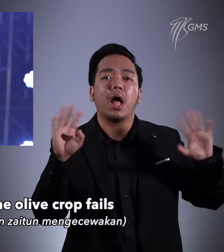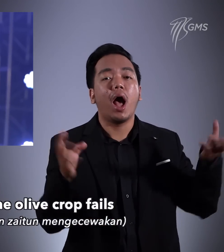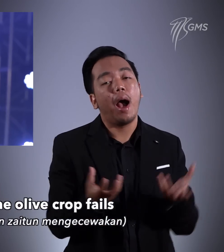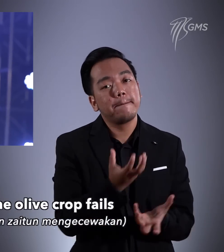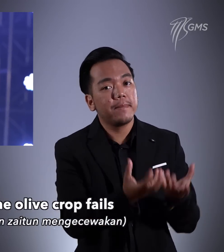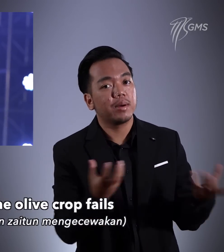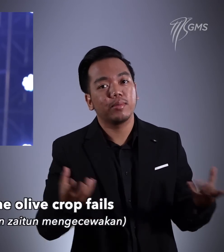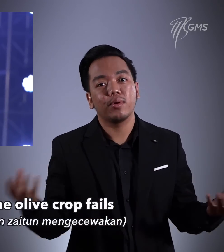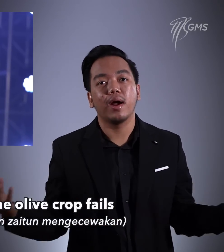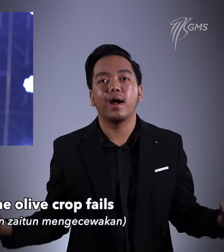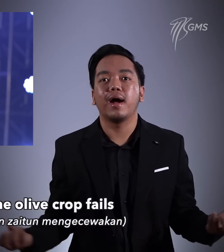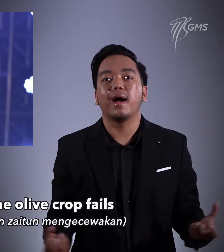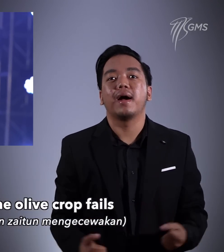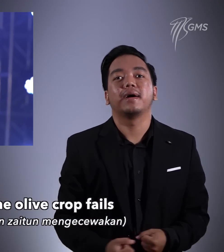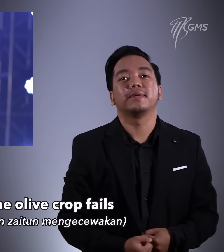on the